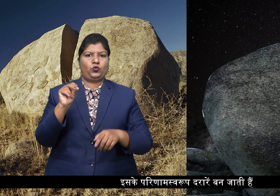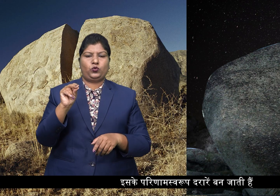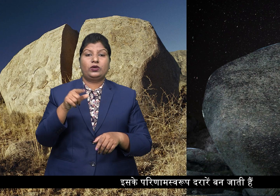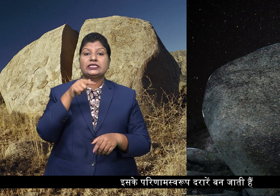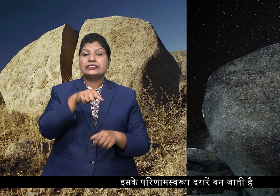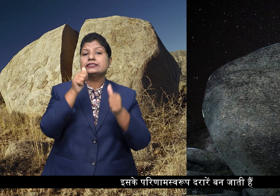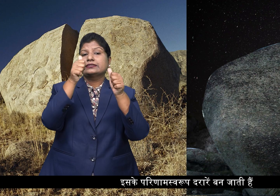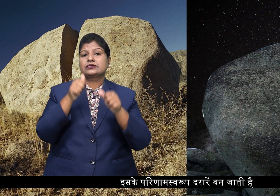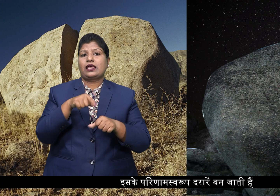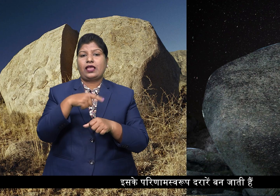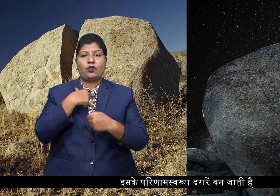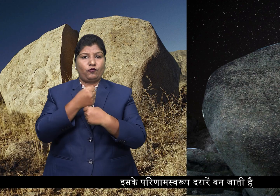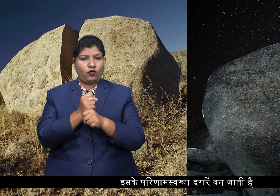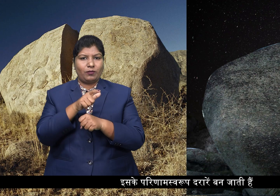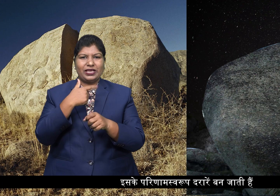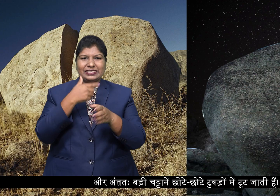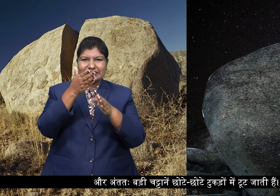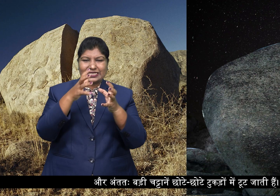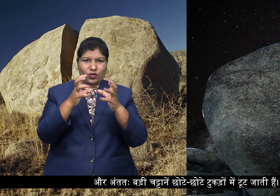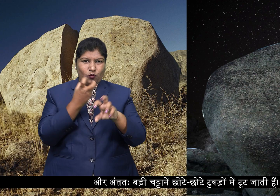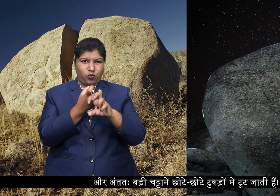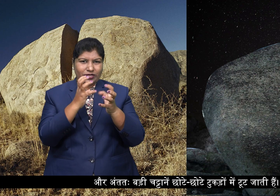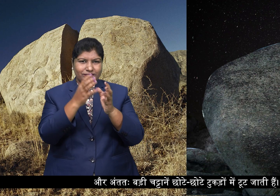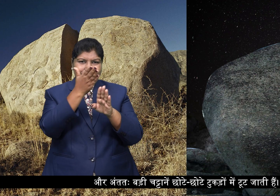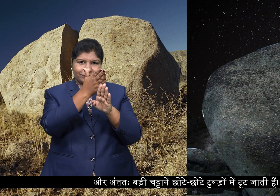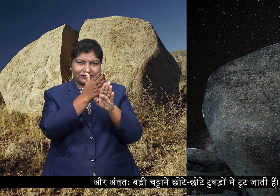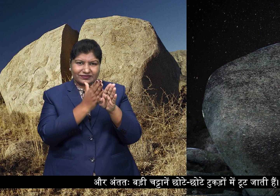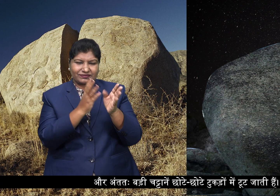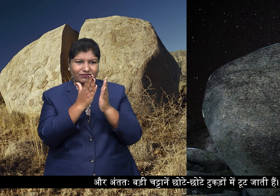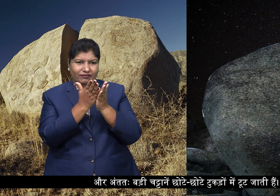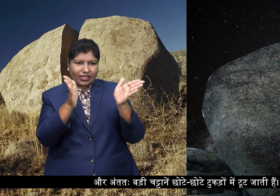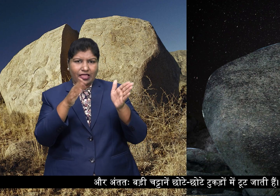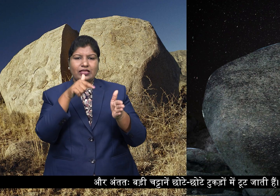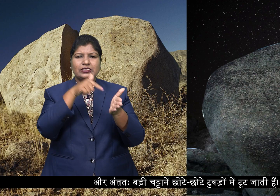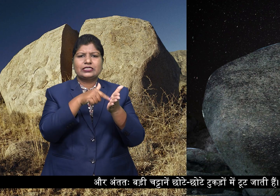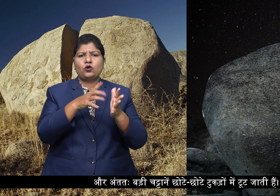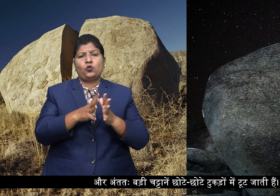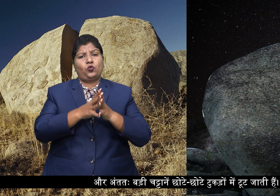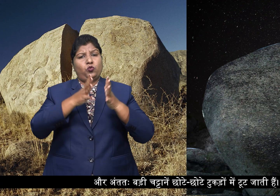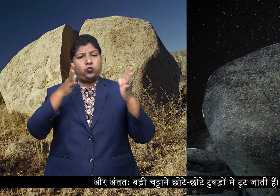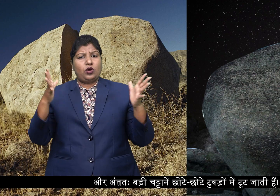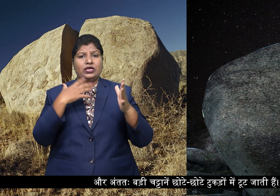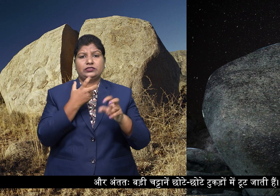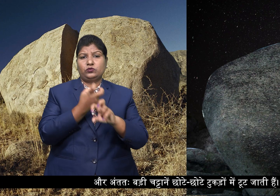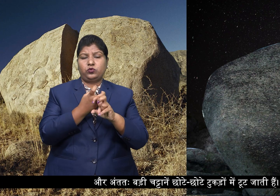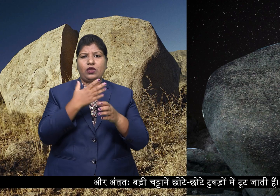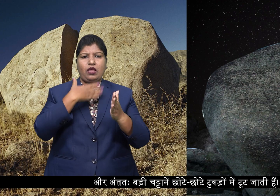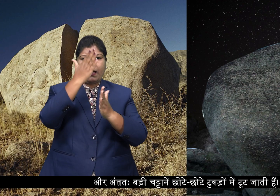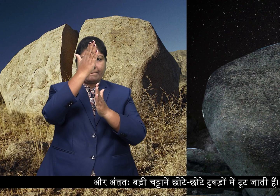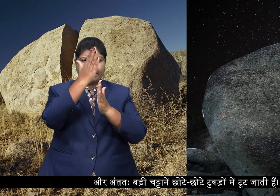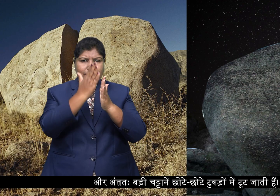परिणाम स्वरूप दरारें बन जाती है और अंततः बड़ी चट्टानें छोटे छोटे टुकड़ों में टूट जाती है।